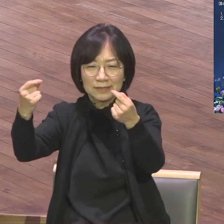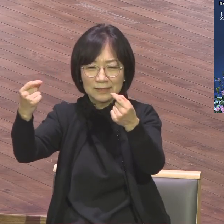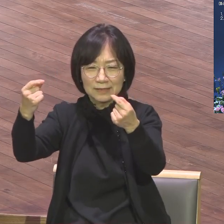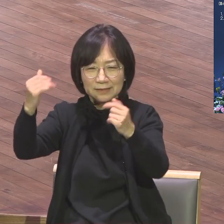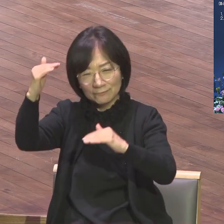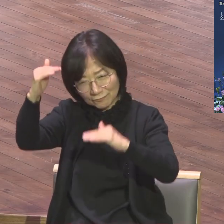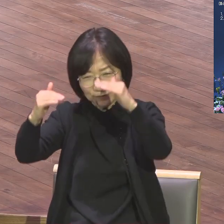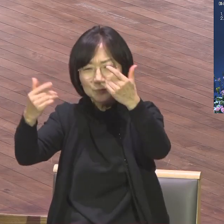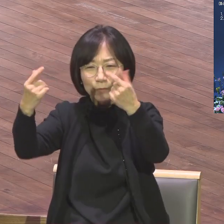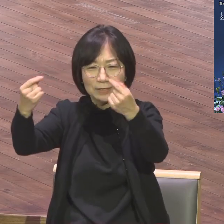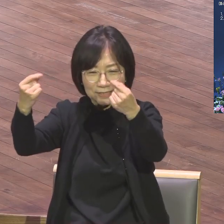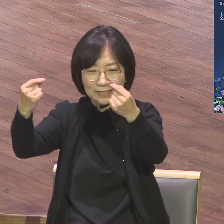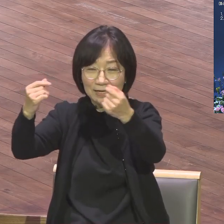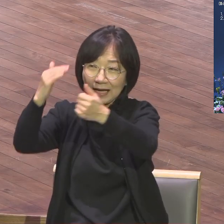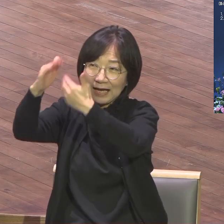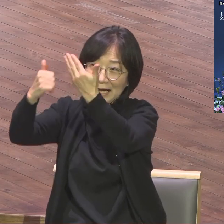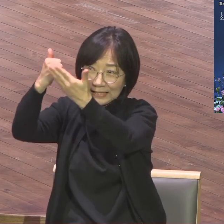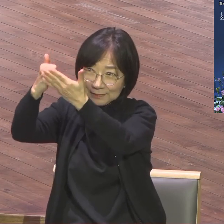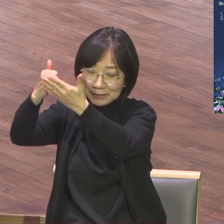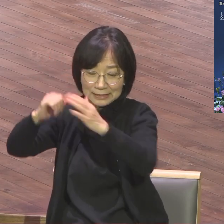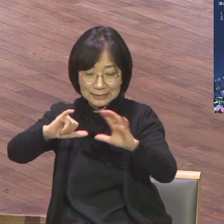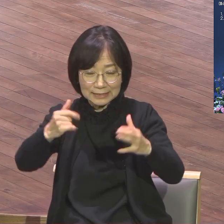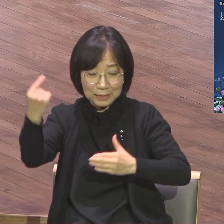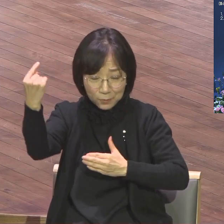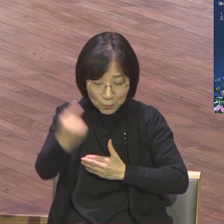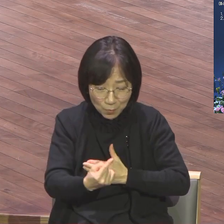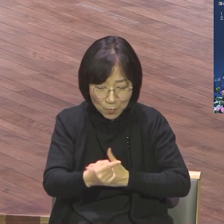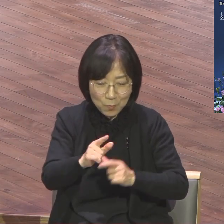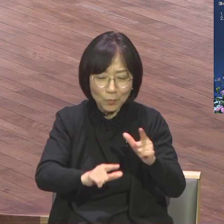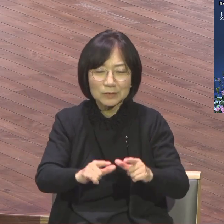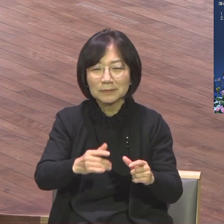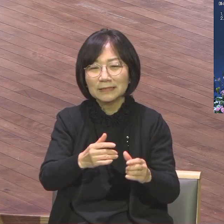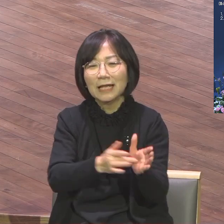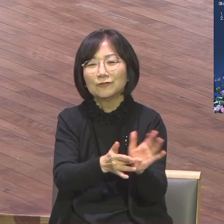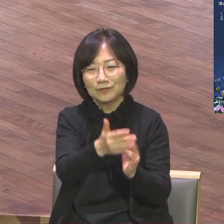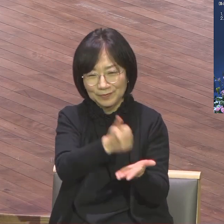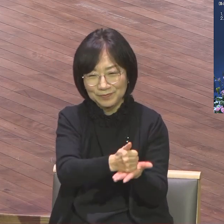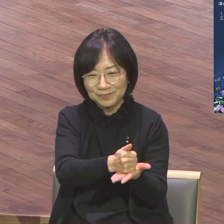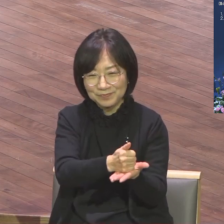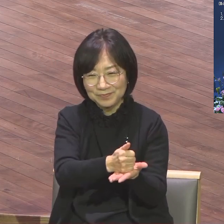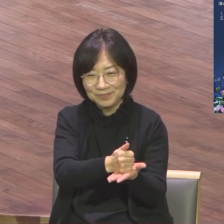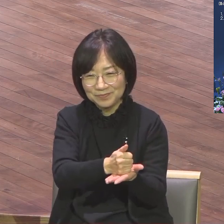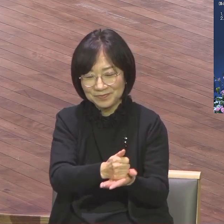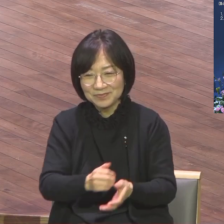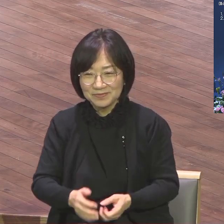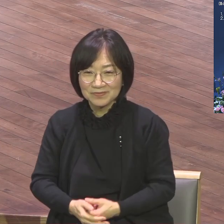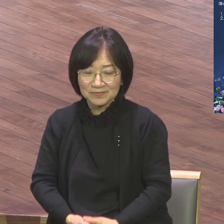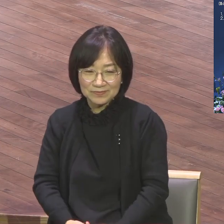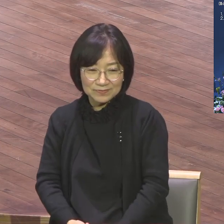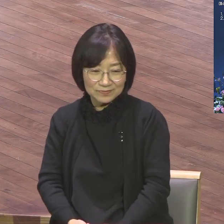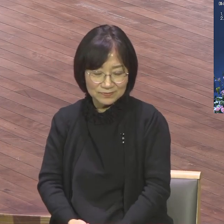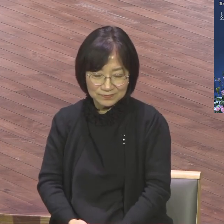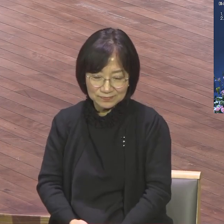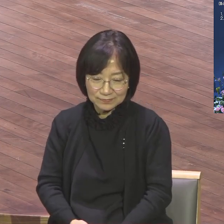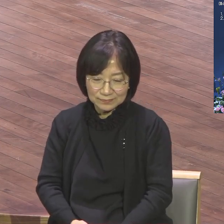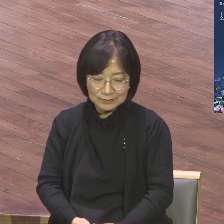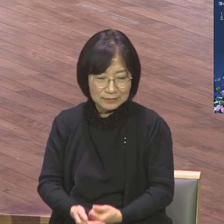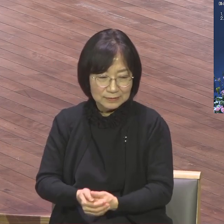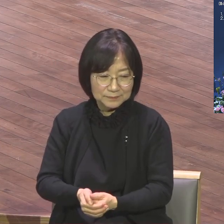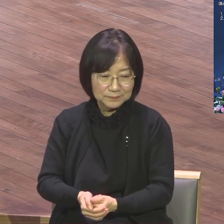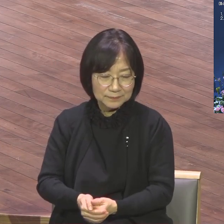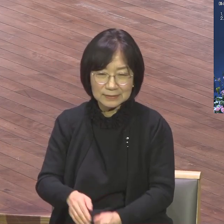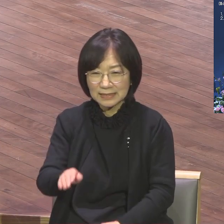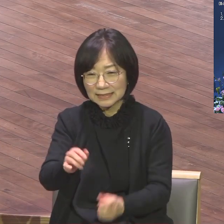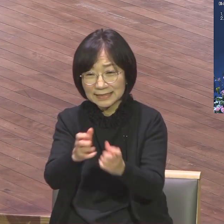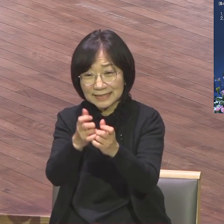하나님이 인간 옷을 입고 온 것이 예수님이요. 아멘. 왜 IQ 200도 안 되는 그 머리 가지고 자기 중심적인 삶을 사느냐